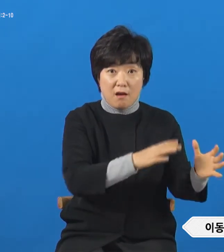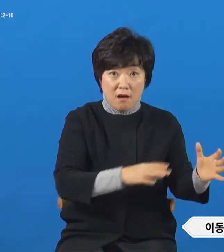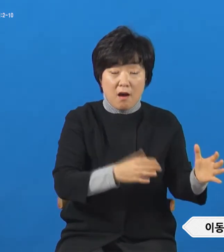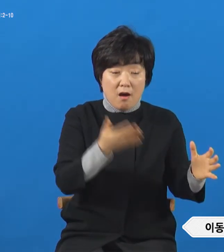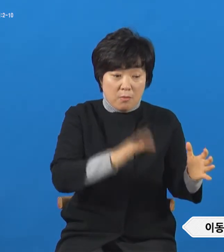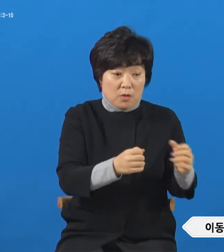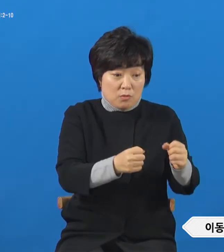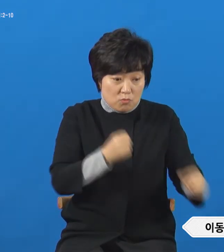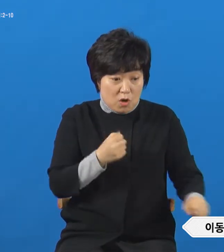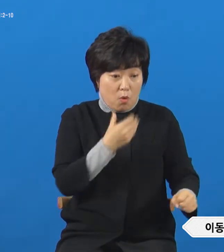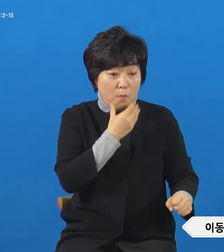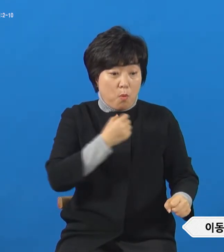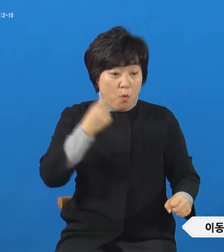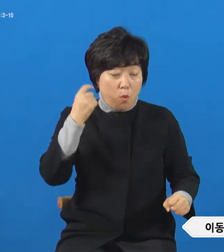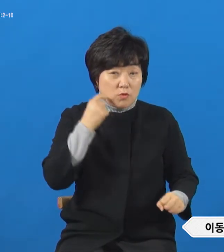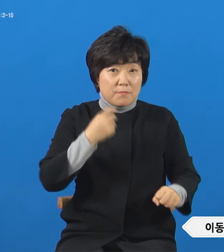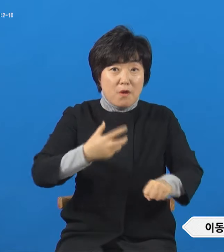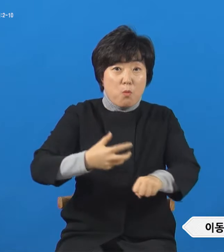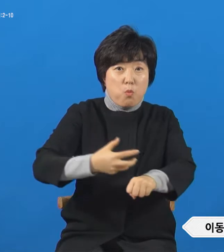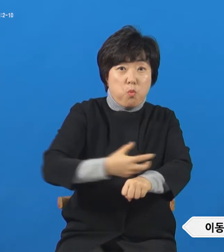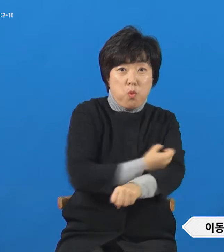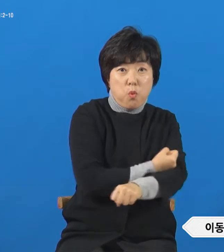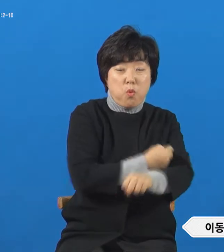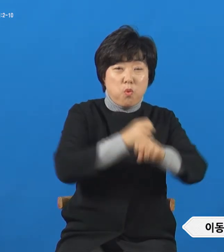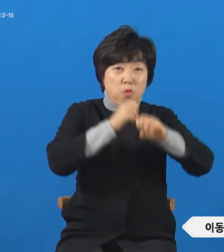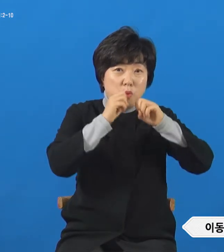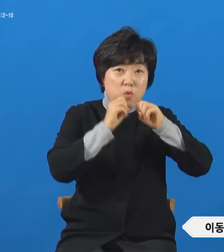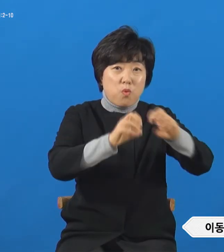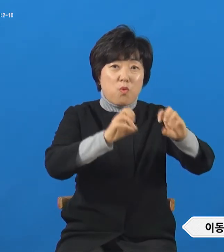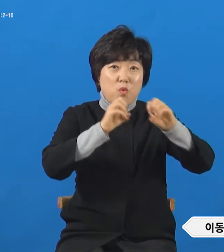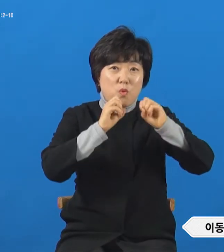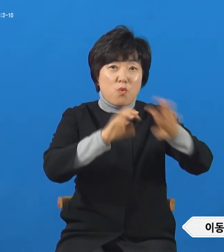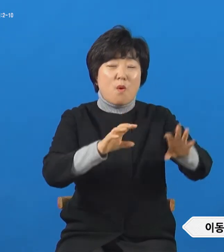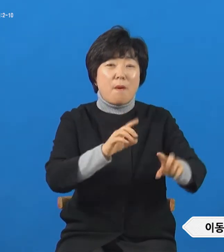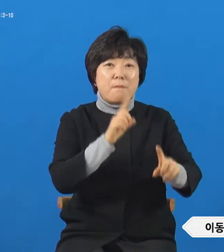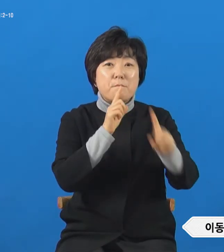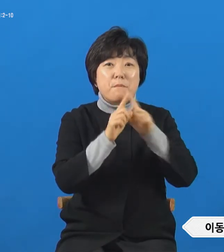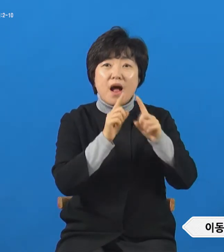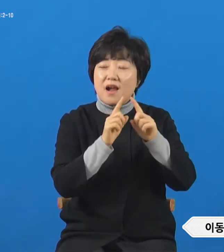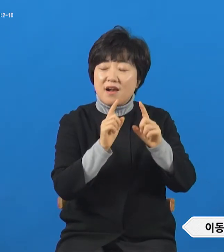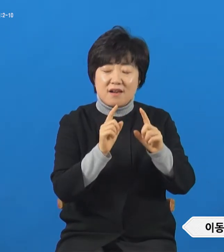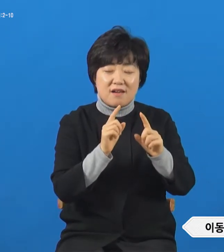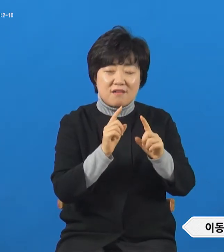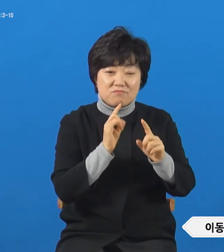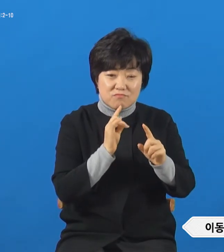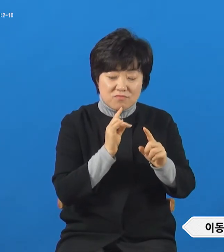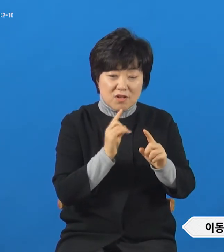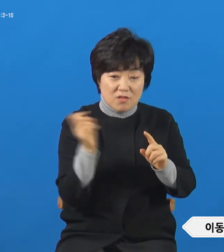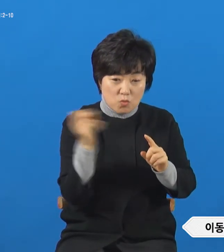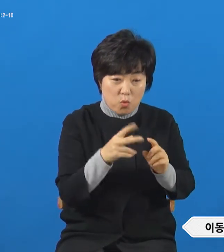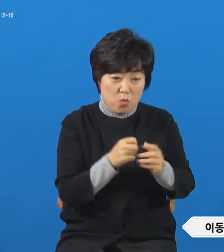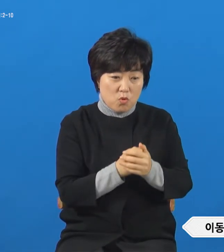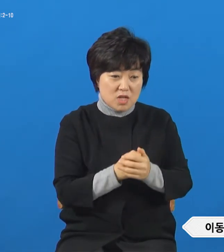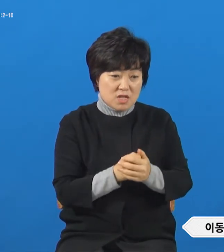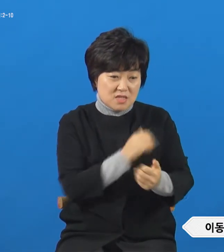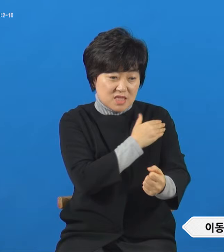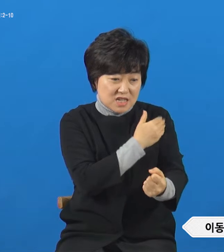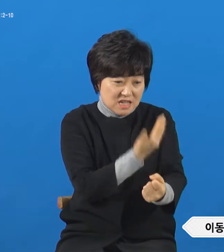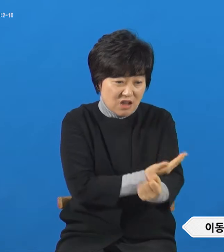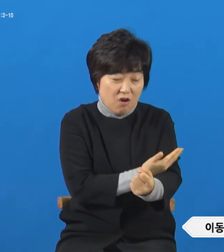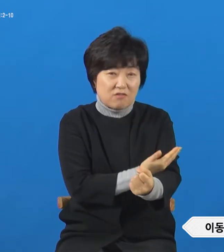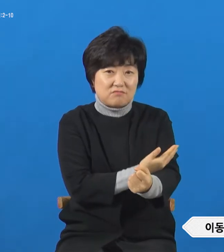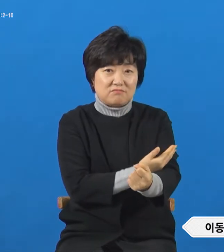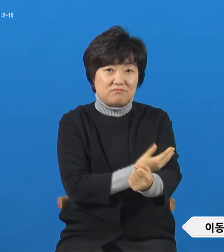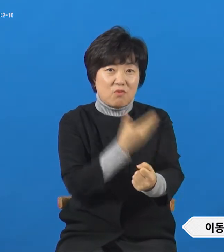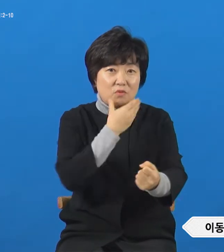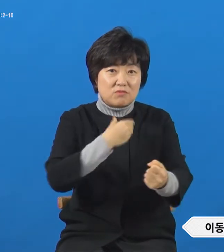본문에서 5절에서 볼 수 있는 것처럼 말로만 아니라 능력과 성령과 큰 확신으로 복음이